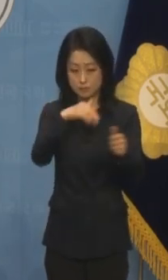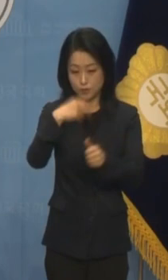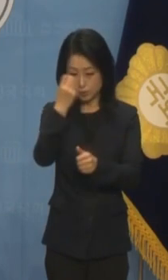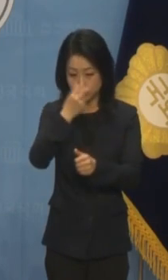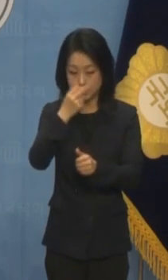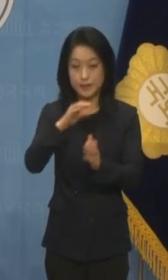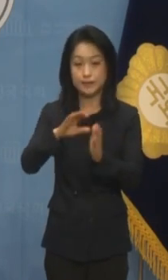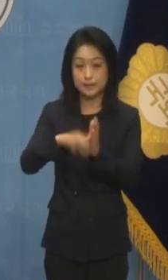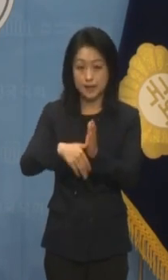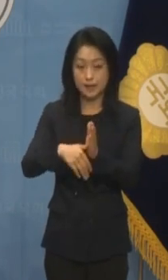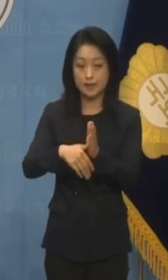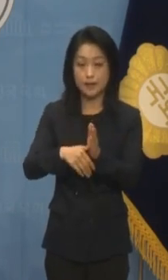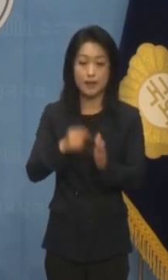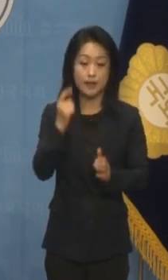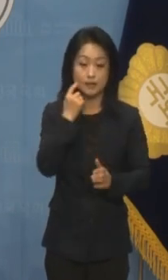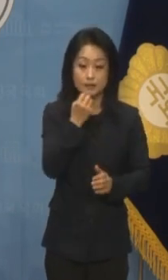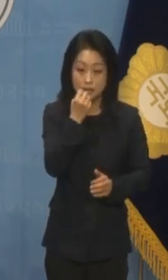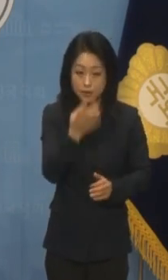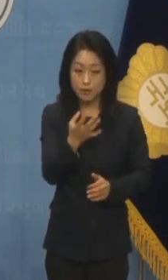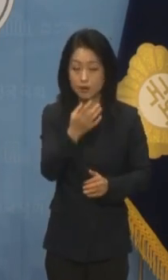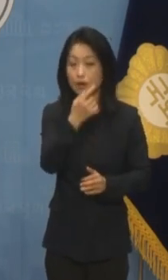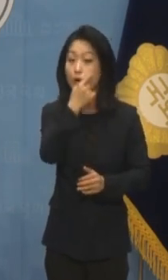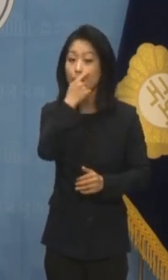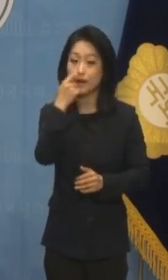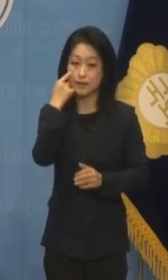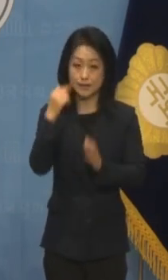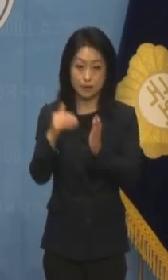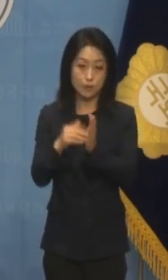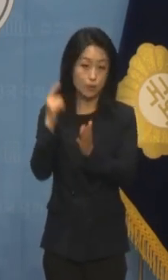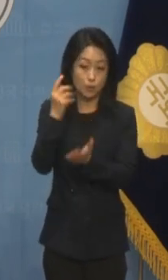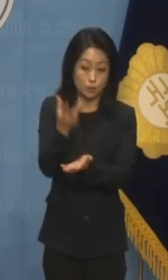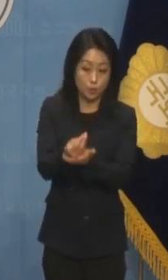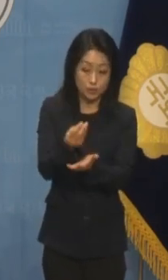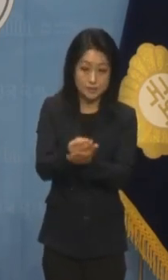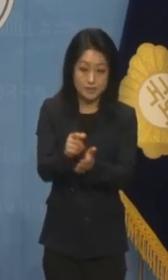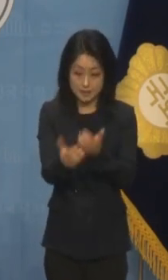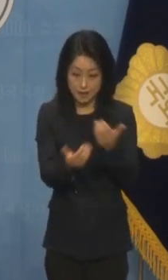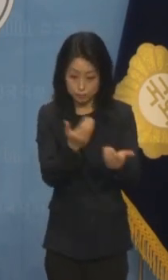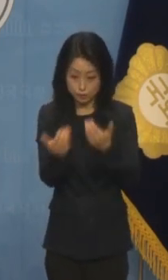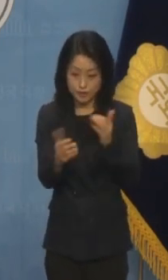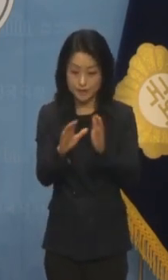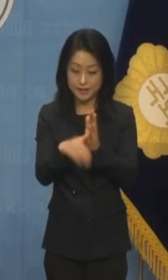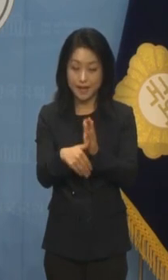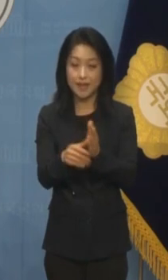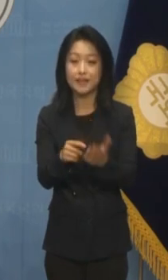과정에서 이 위증이 있었다는 사실이 녹취 파일 압수수색 과정에서